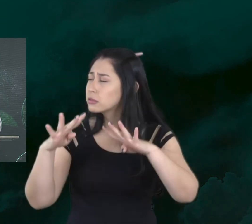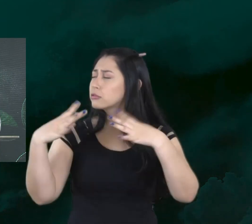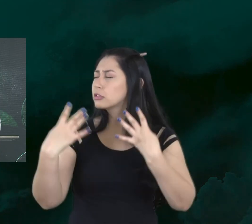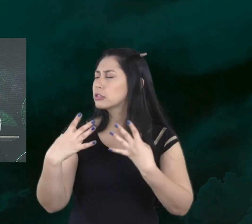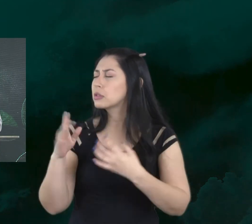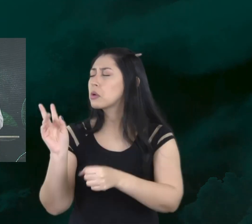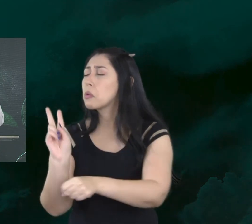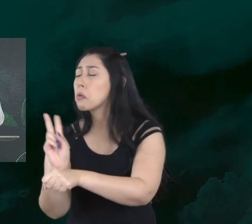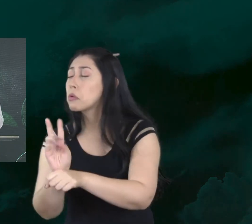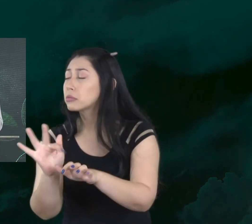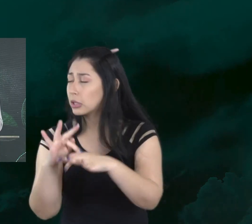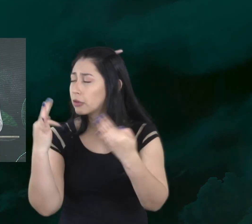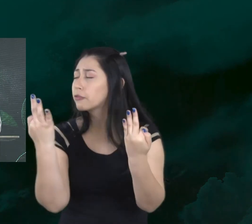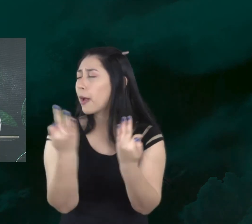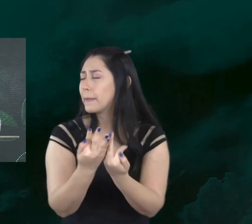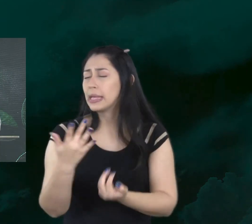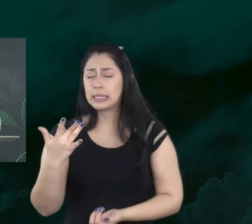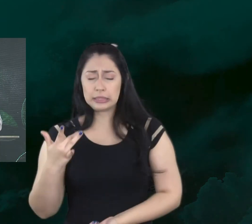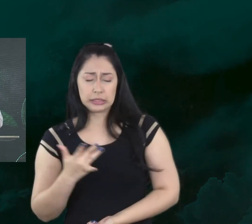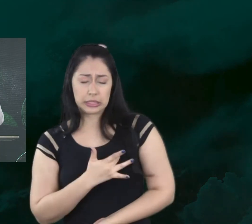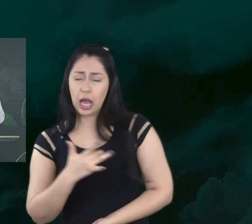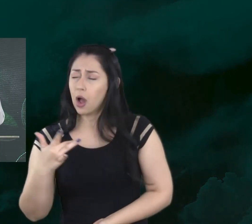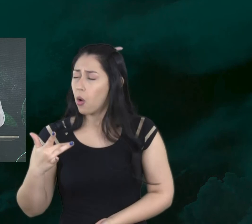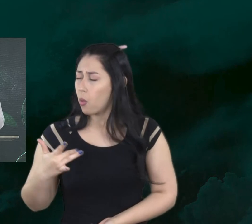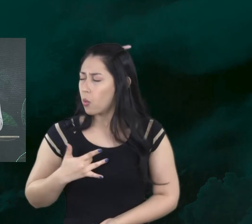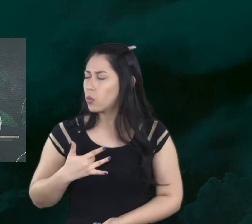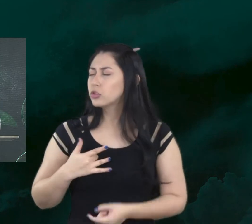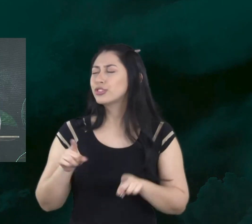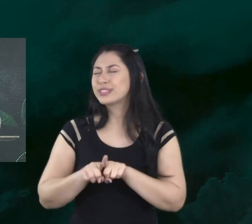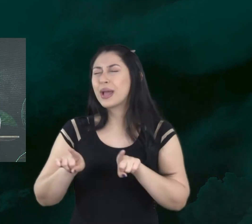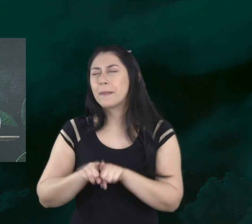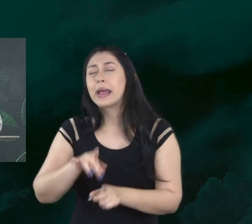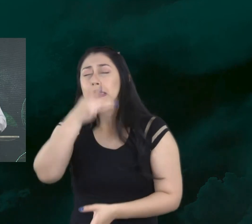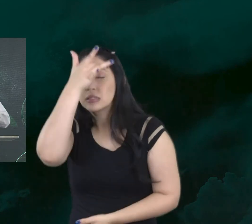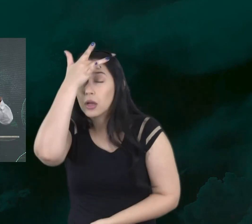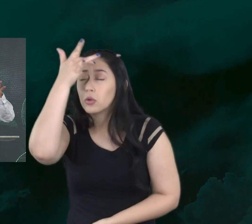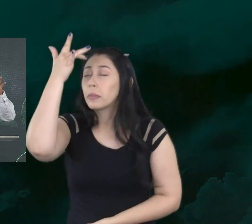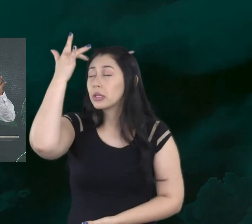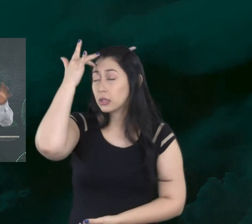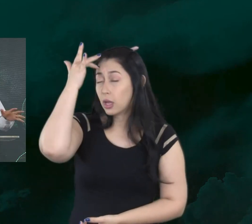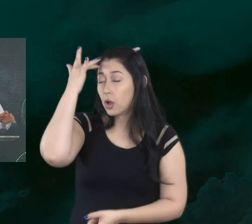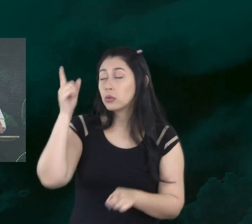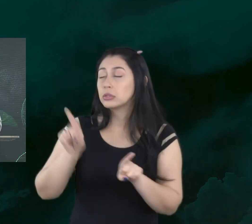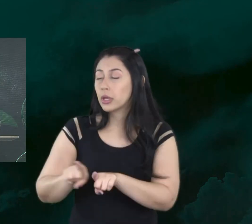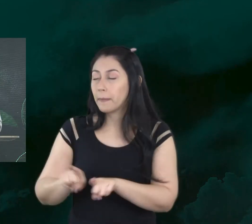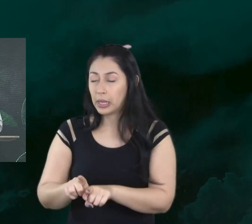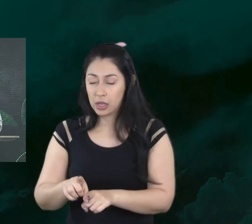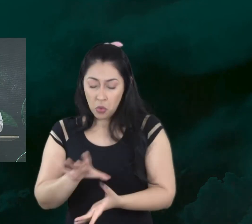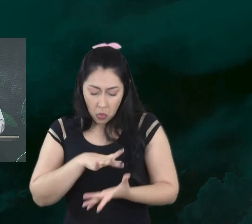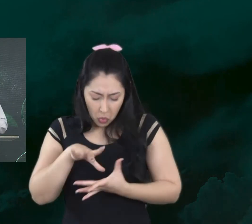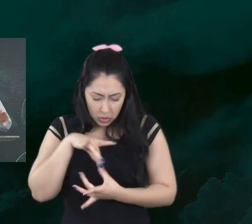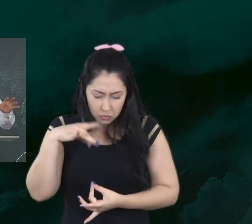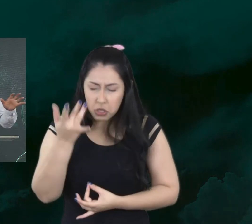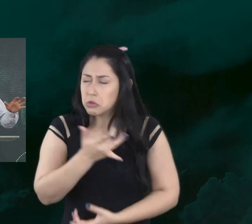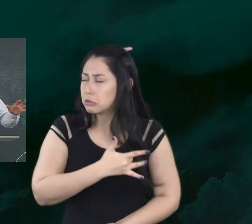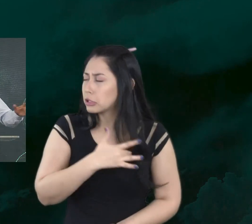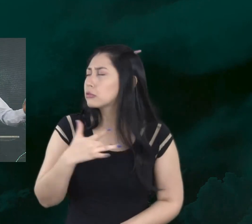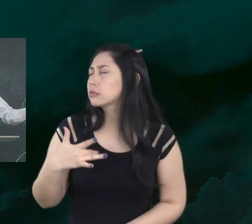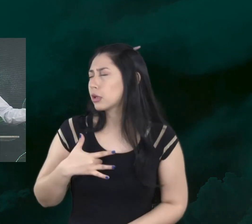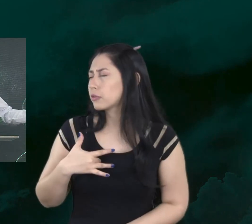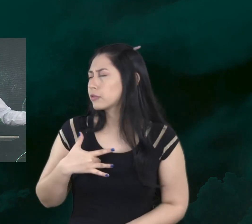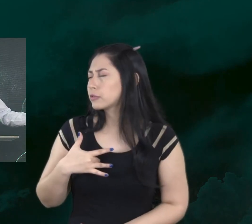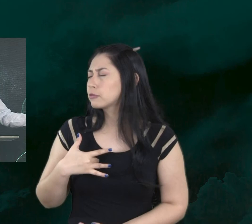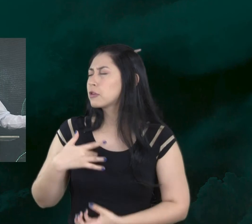suas famílias, guarda sua saúde física, sua saúde mental e também sua saúde espiritual. Senhor, cada vez